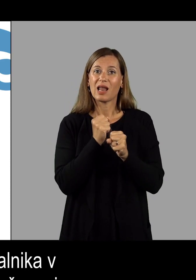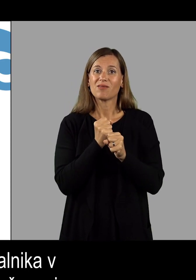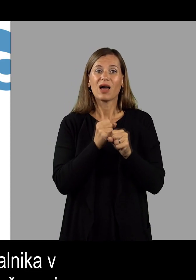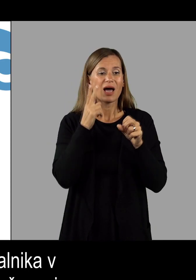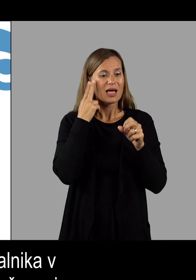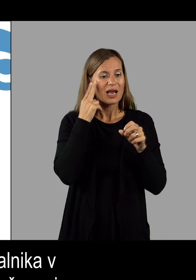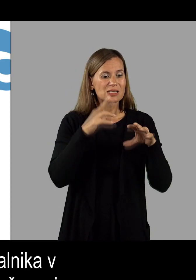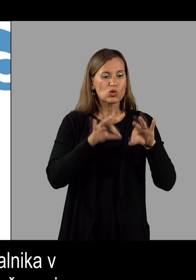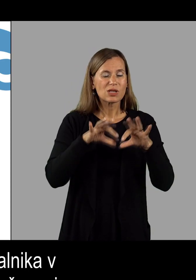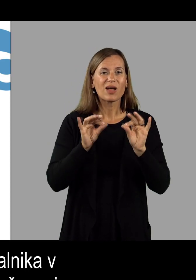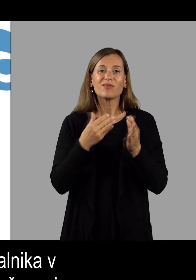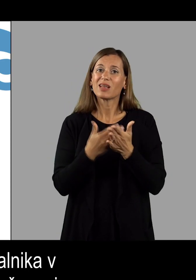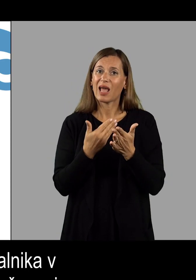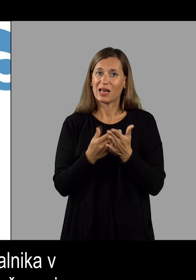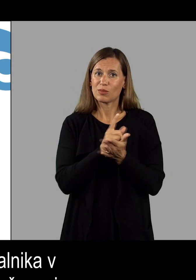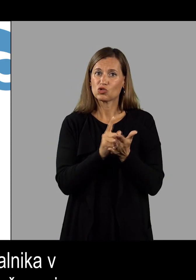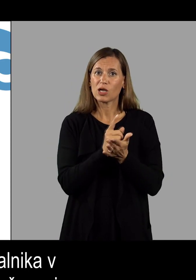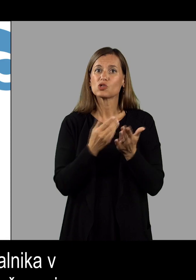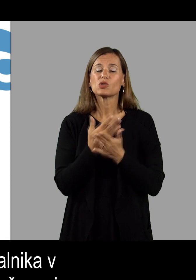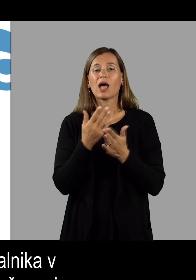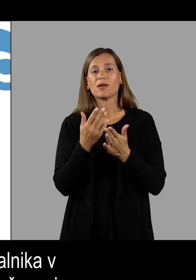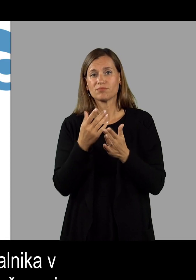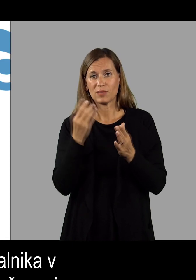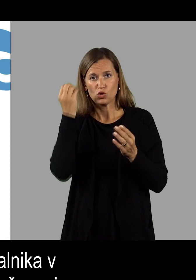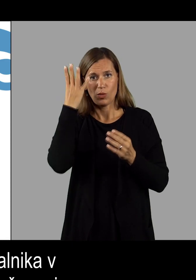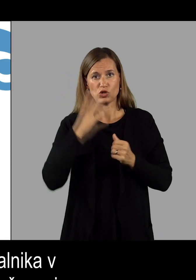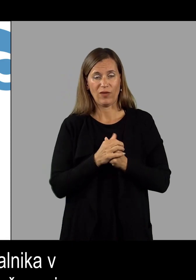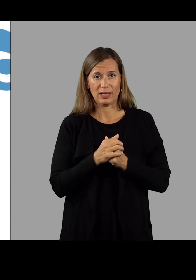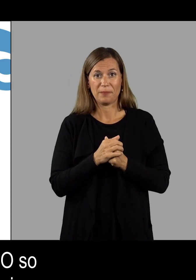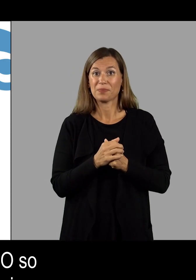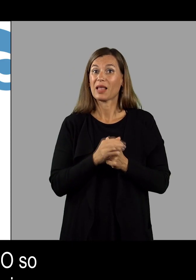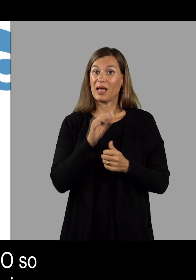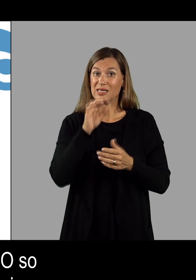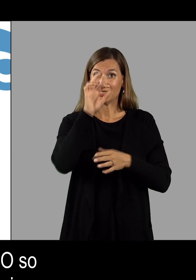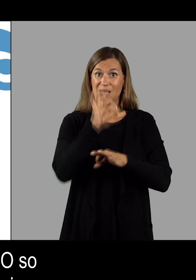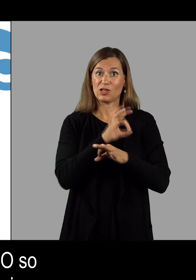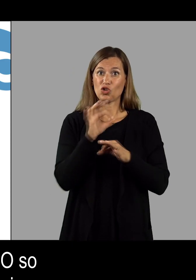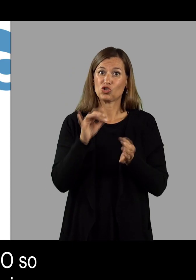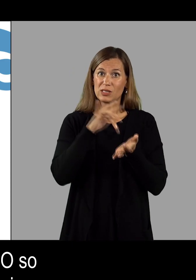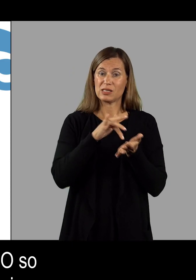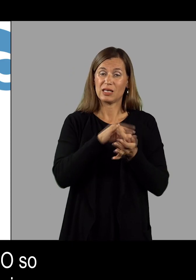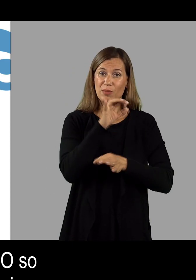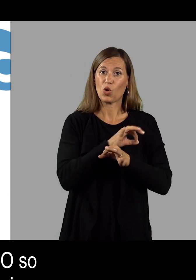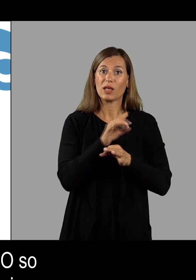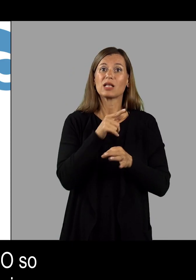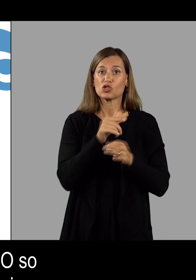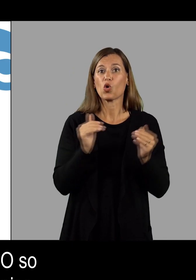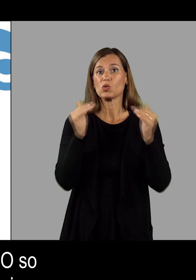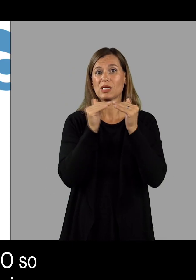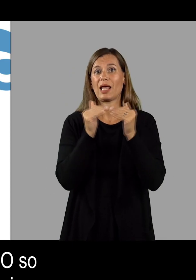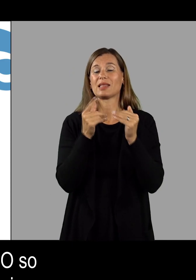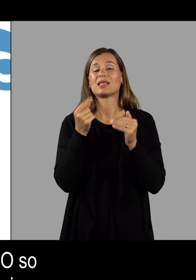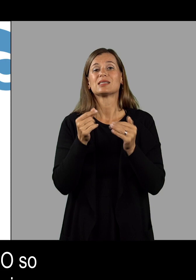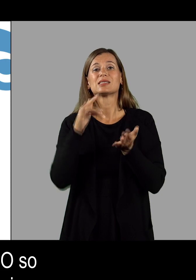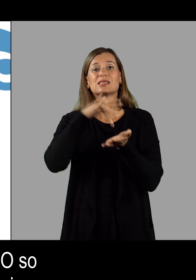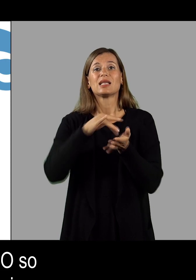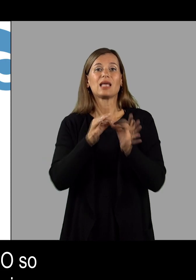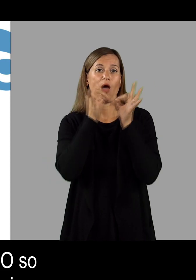ne nazadnje pa tudi priprava dolgoročnega načrta nadgradnje splošnega razpoznavalnika z velikim slovarjem